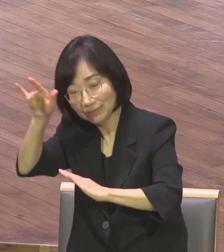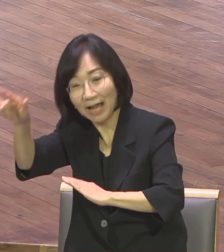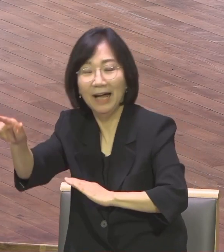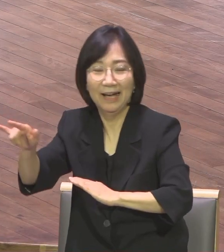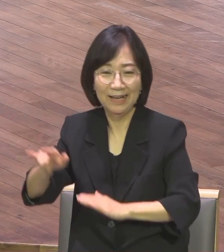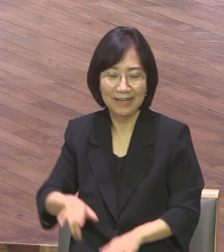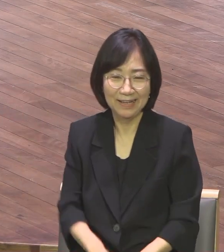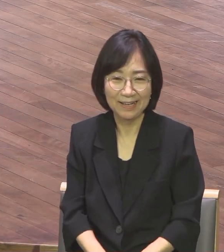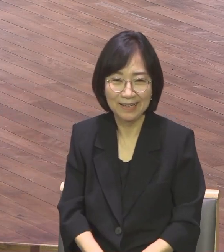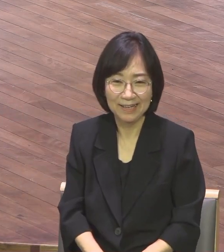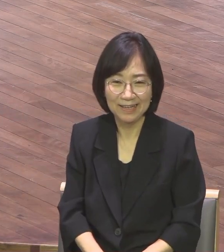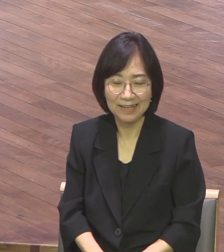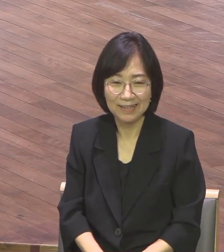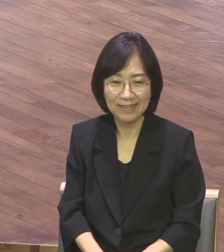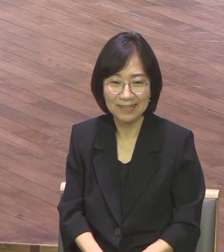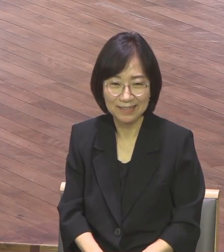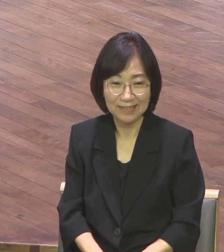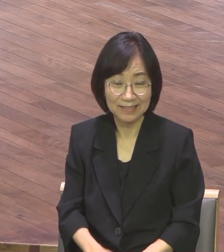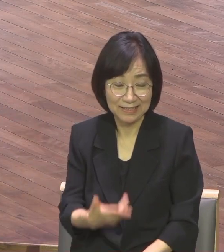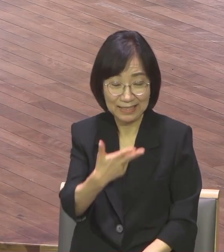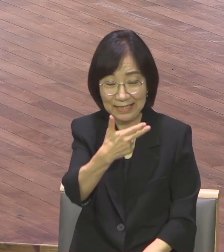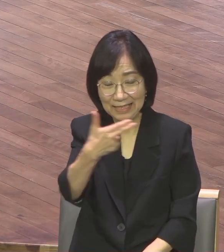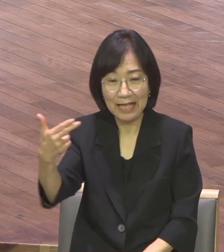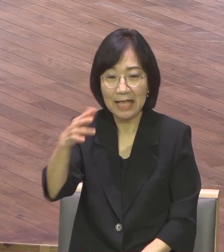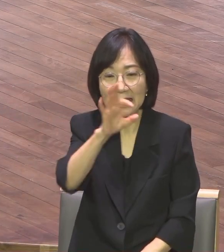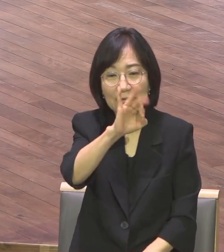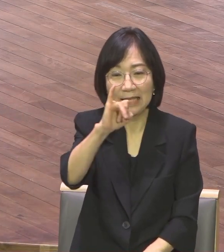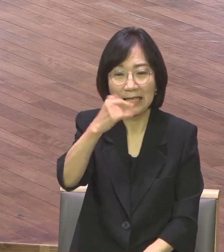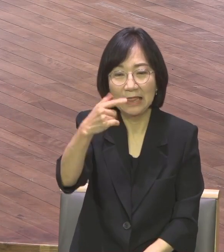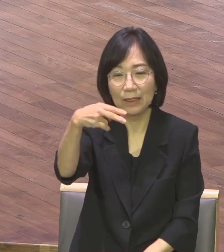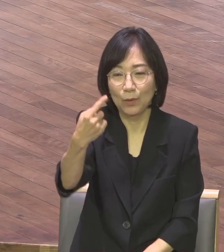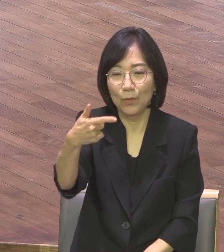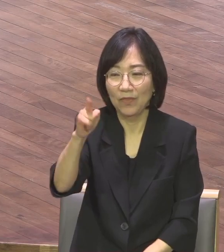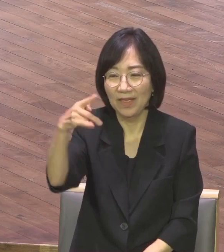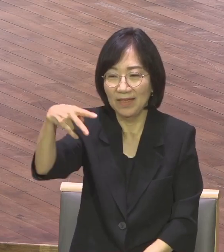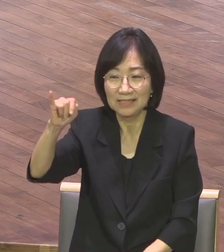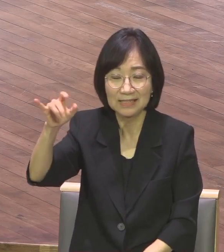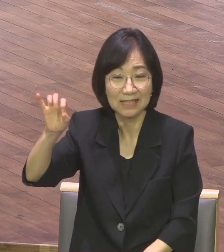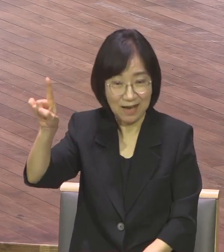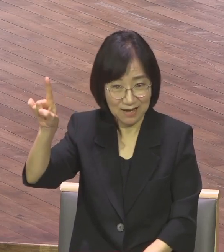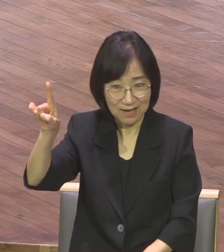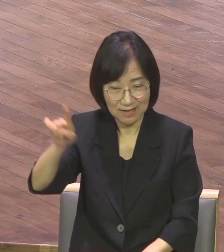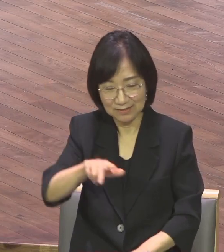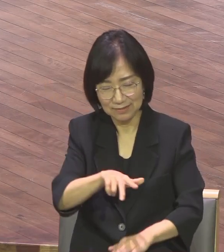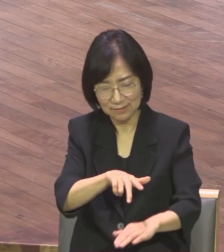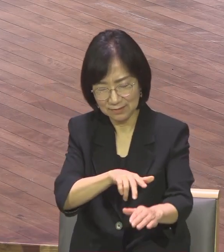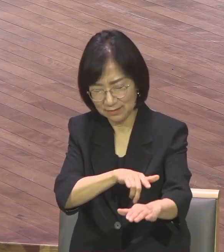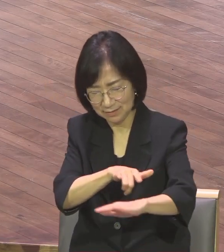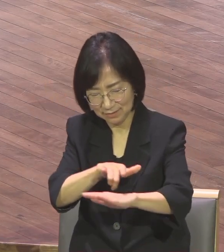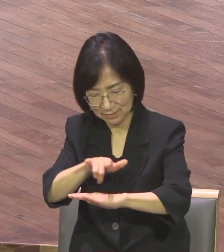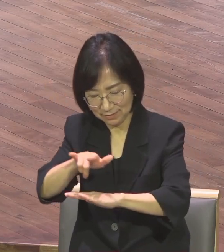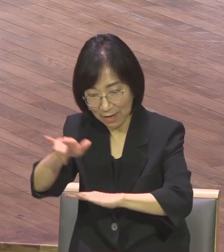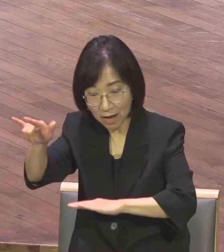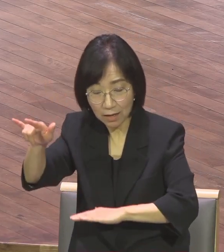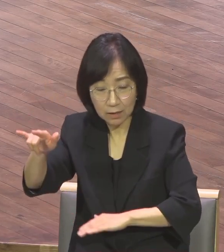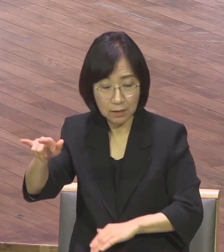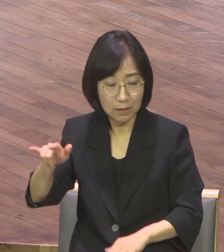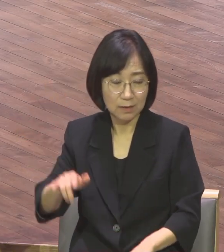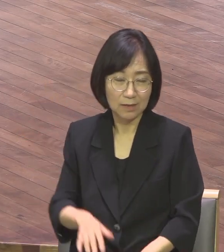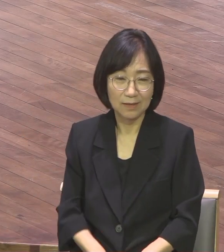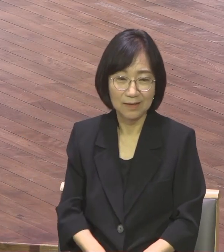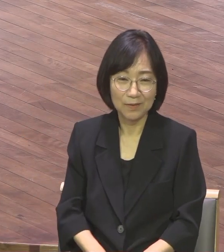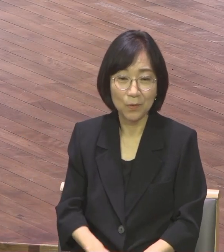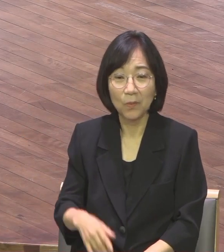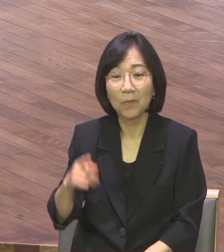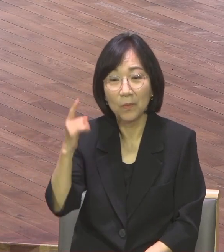멀리까지 저 인도네시아까지 그래서 보험을 증한 이유가 뭐냐 말이에요.